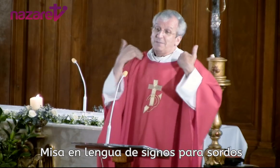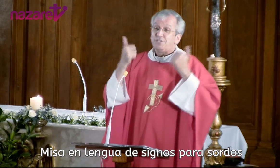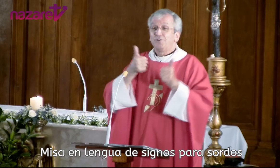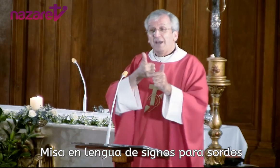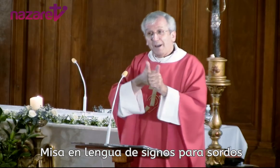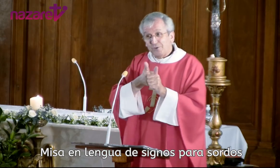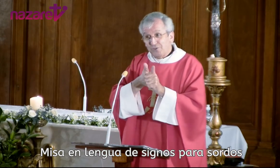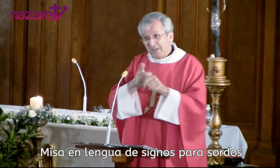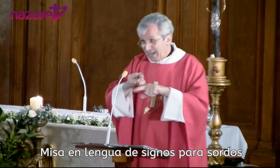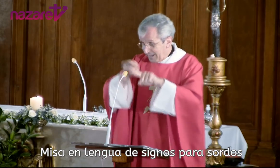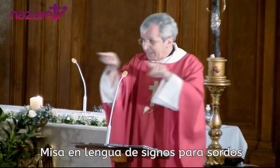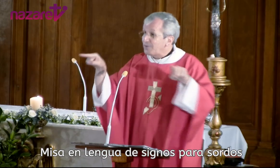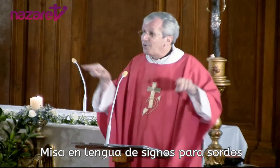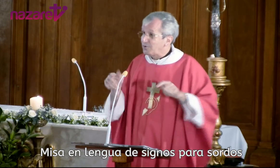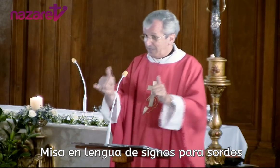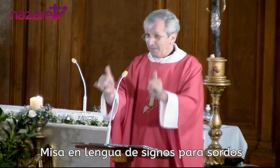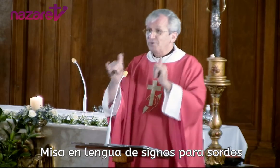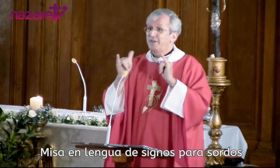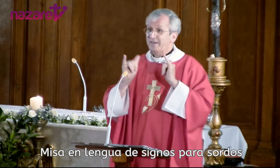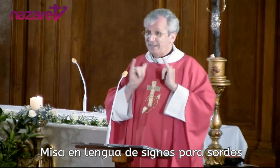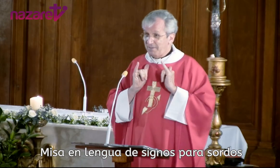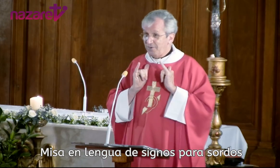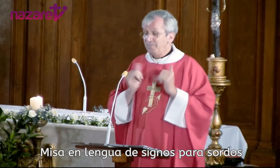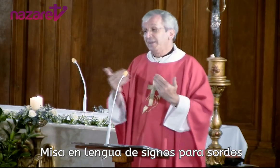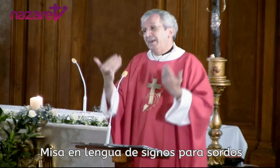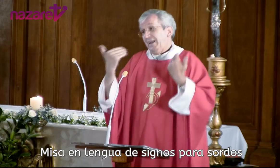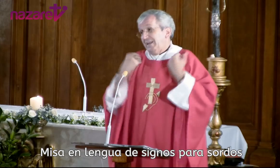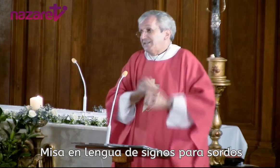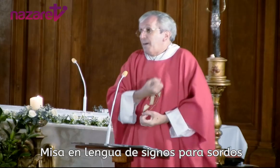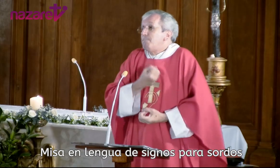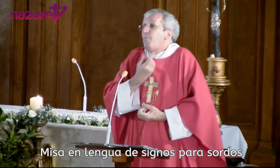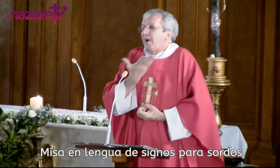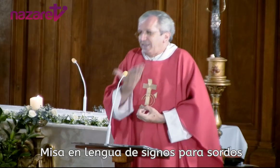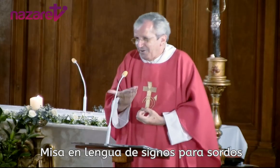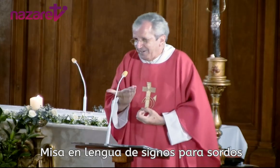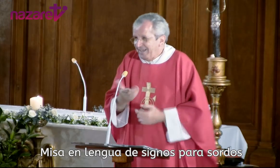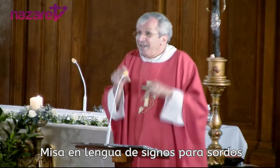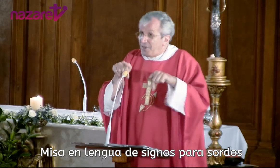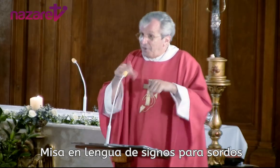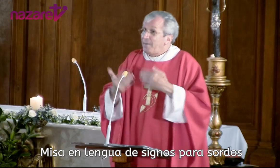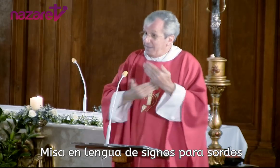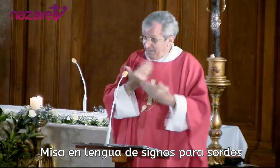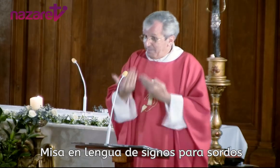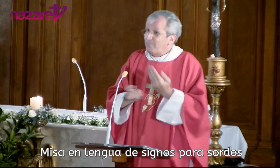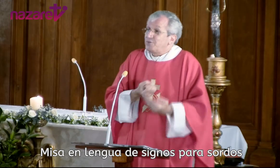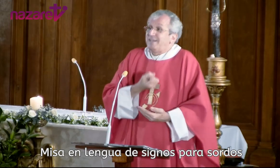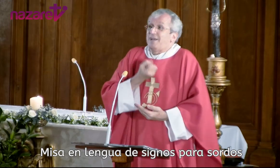misión apostólica que todos hemos recibido en esa vocación, que hoy también celebramos esa